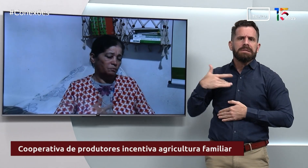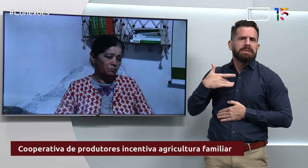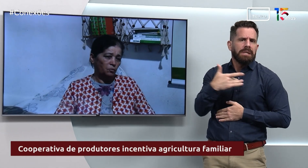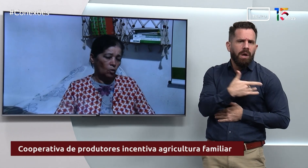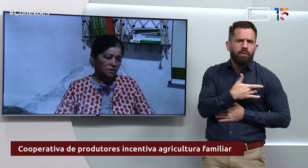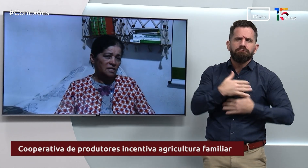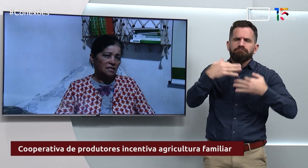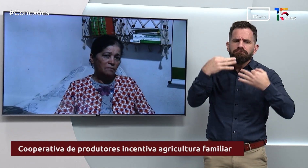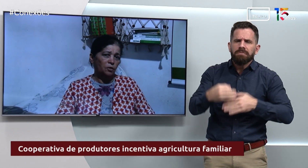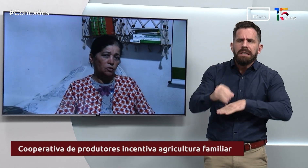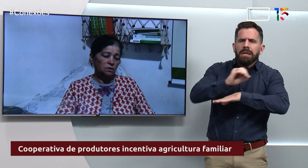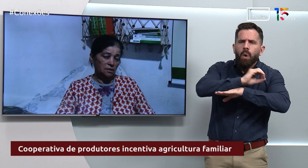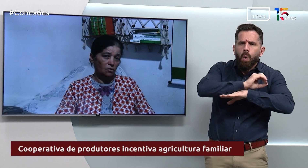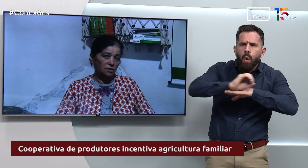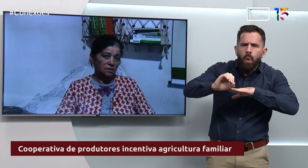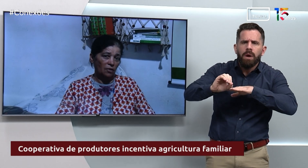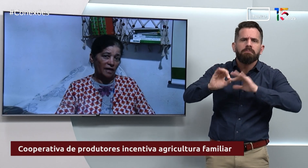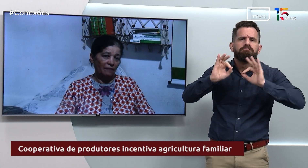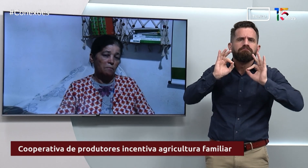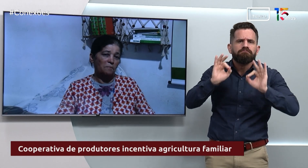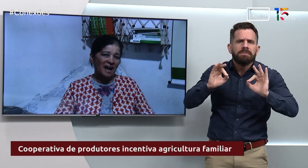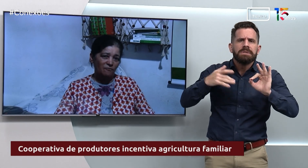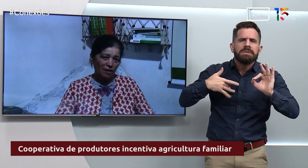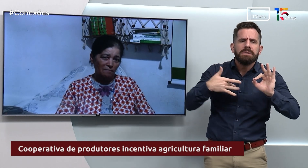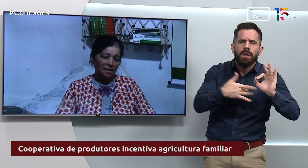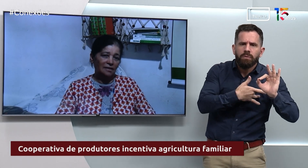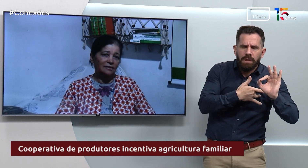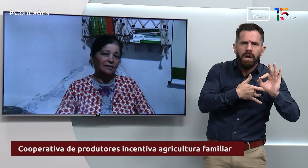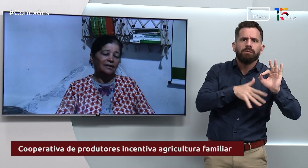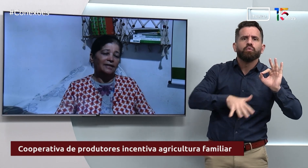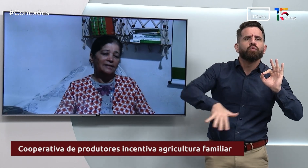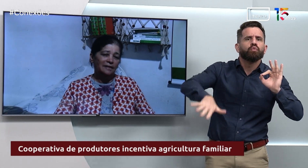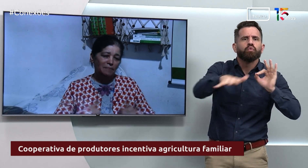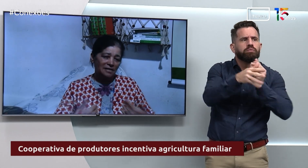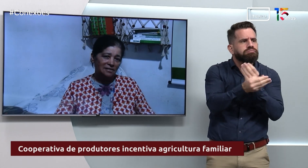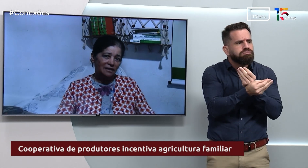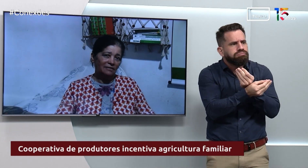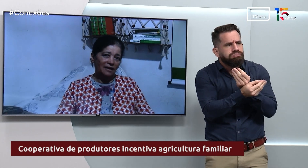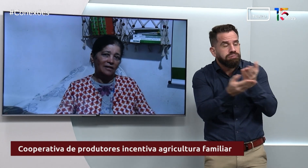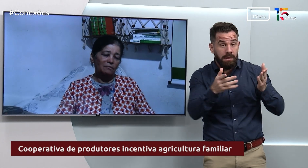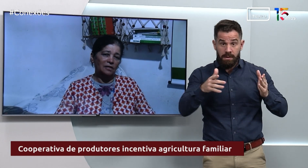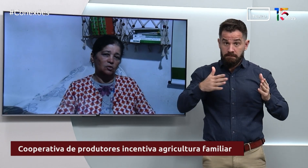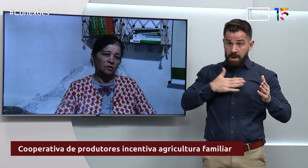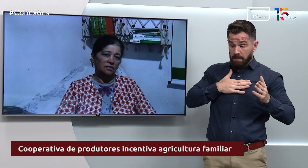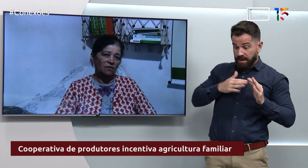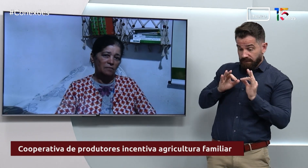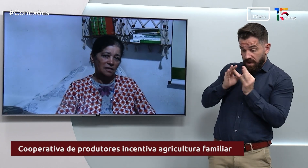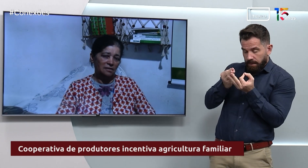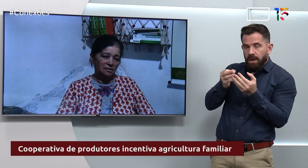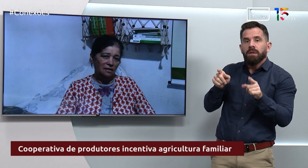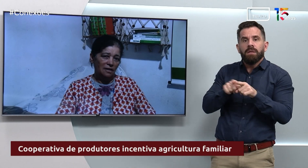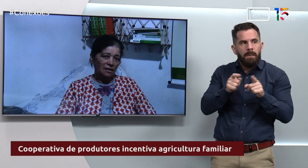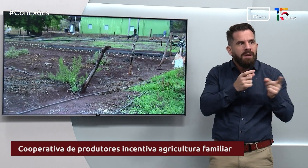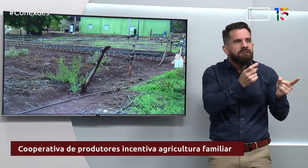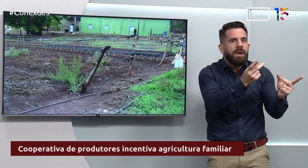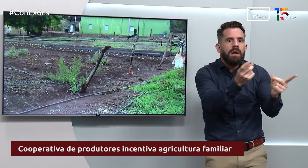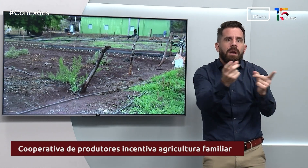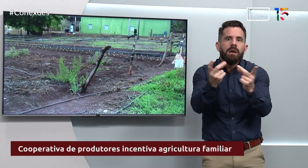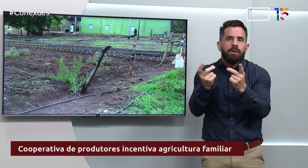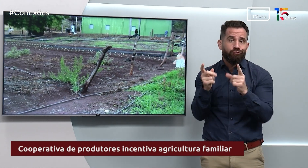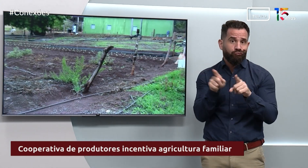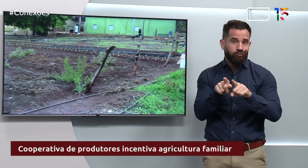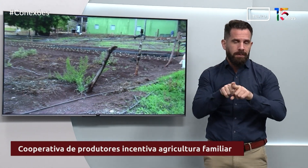de conseguir produzir coisas saudáveis para a família e também estender, né, para as outras famílias.